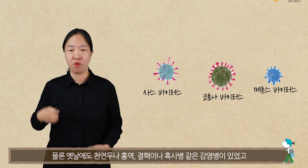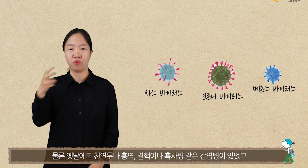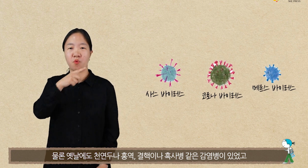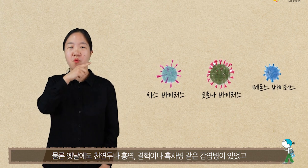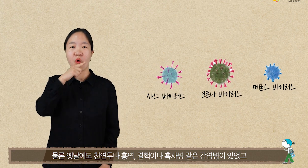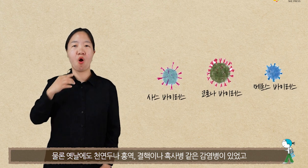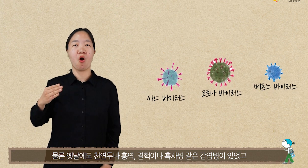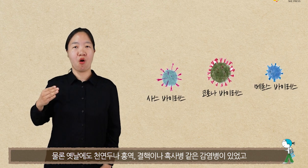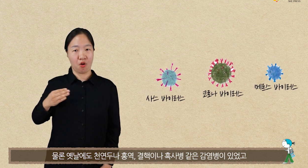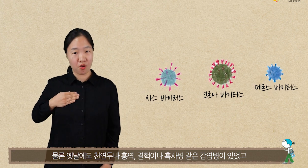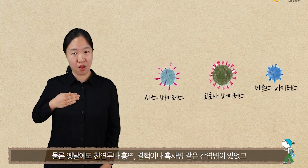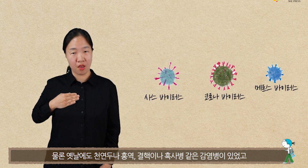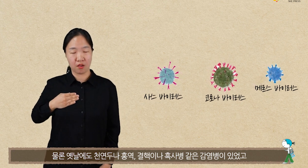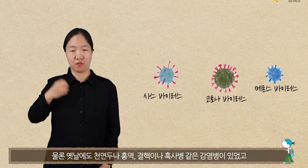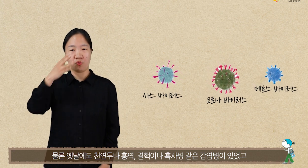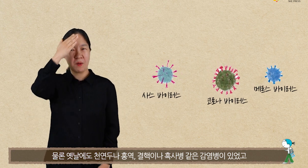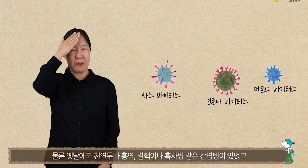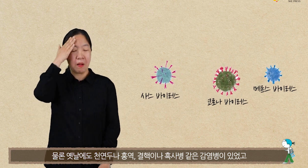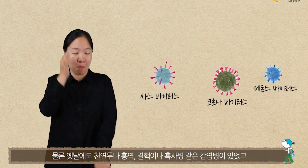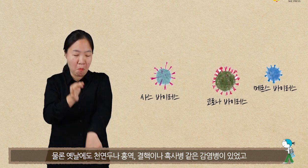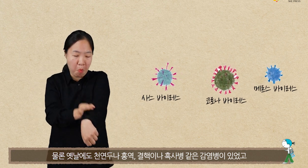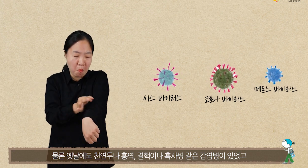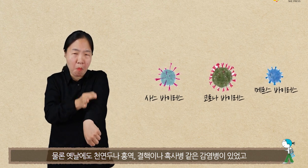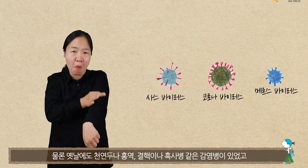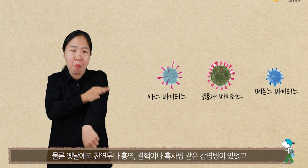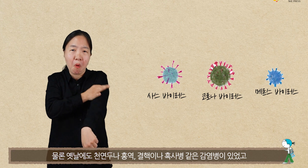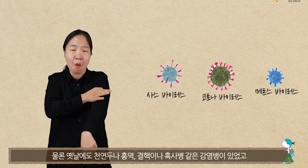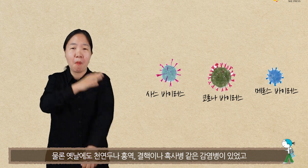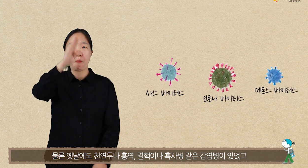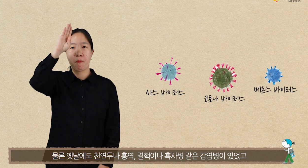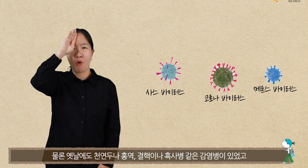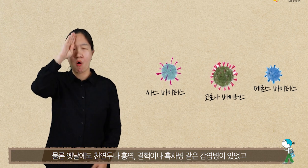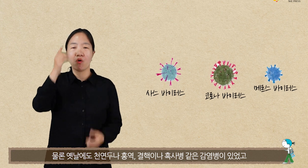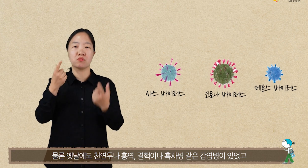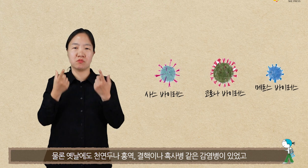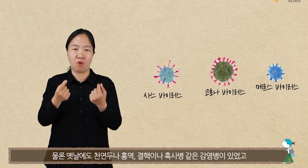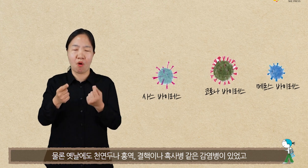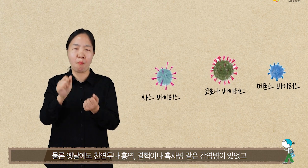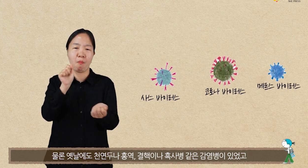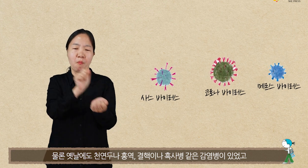결핵이나 흑사병 같은 감염병이 있었고